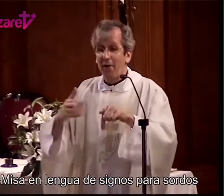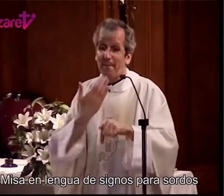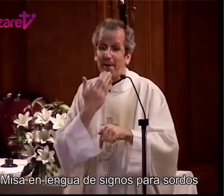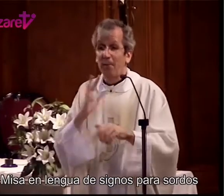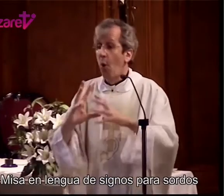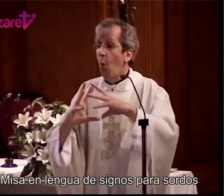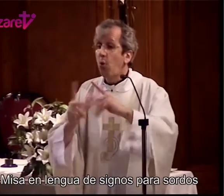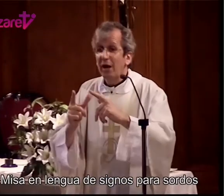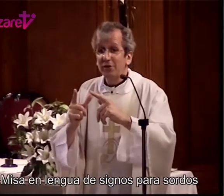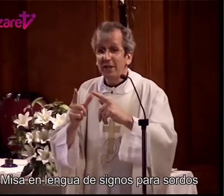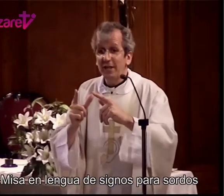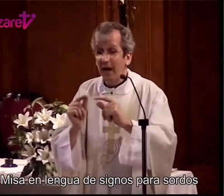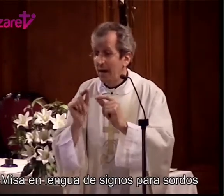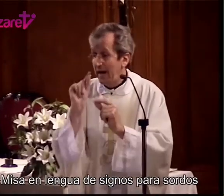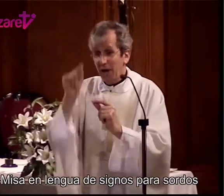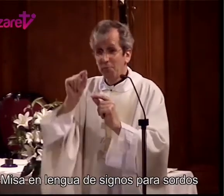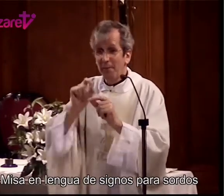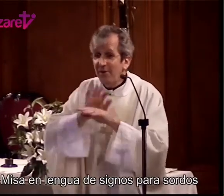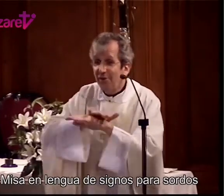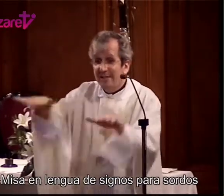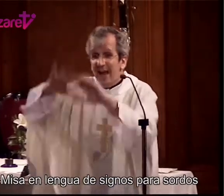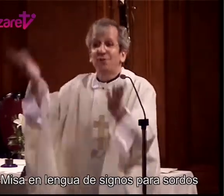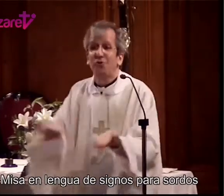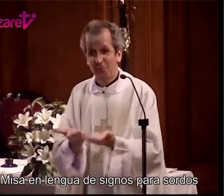por ejemplo, una noticia en un momento llega a todo el mundo.